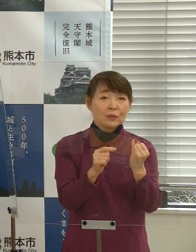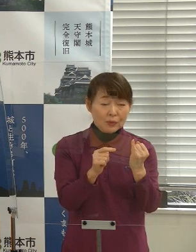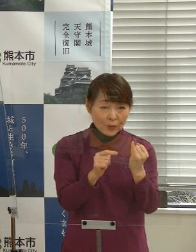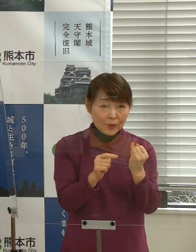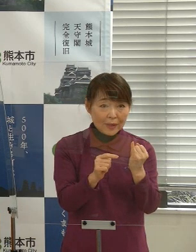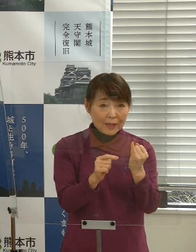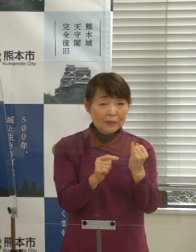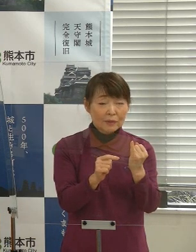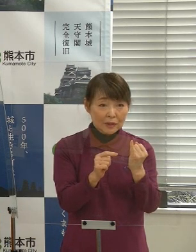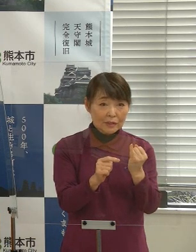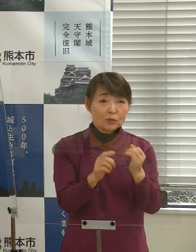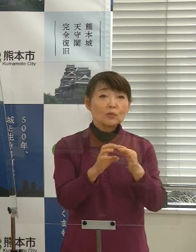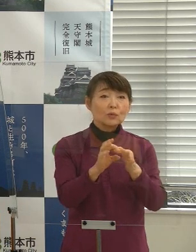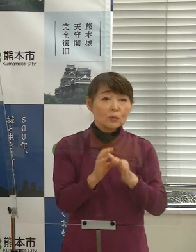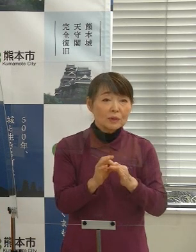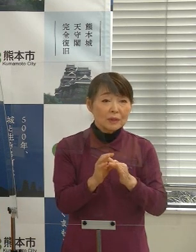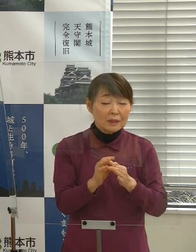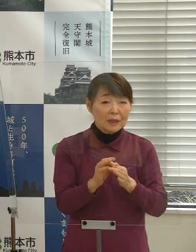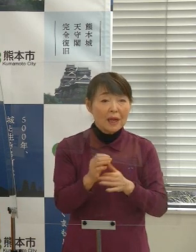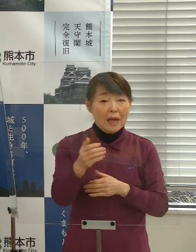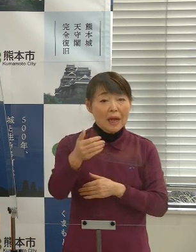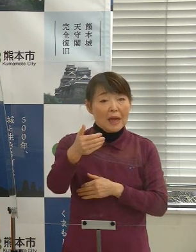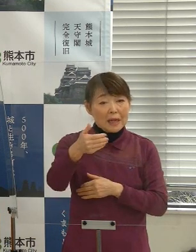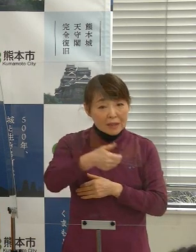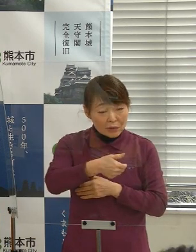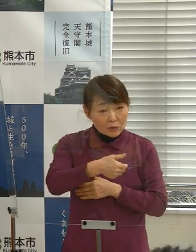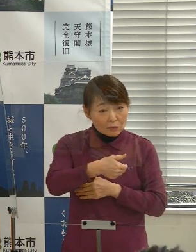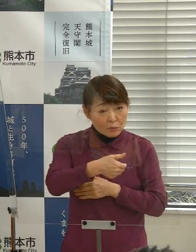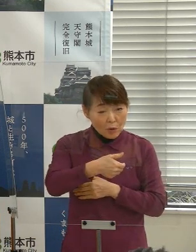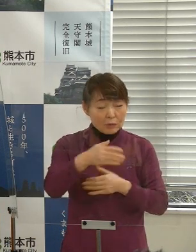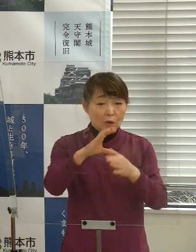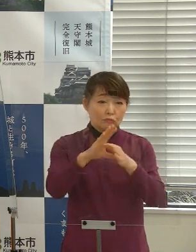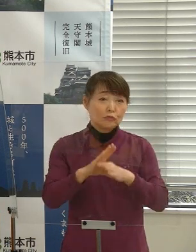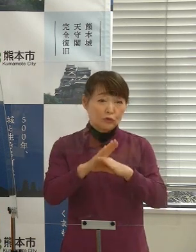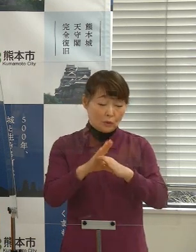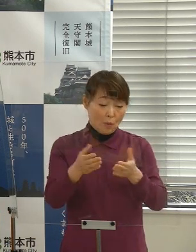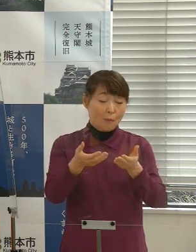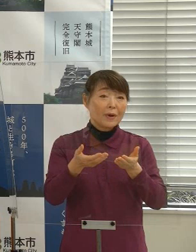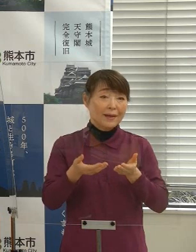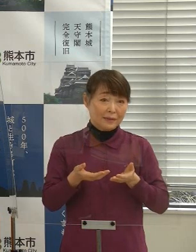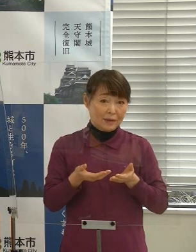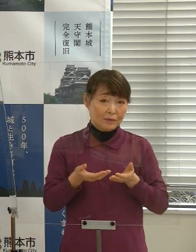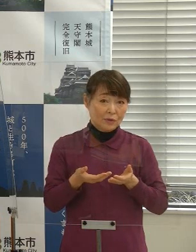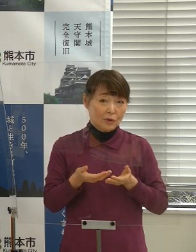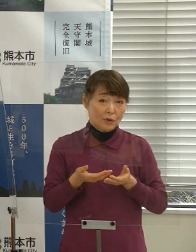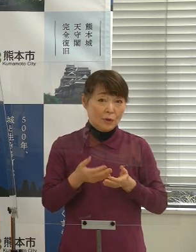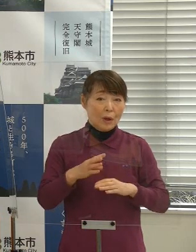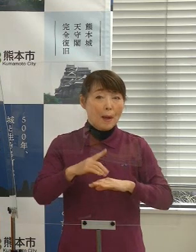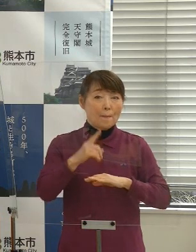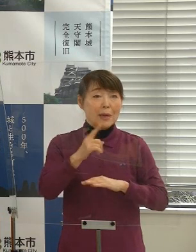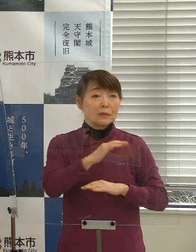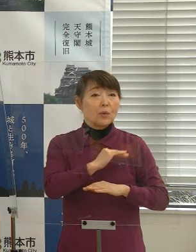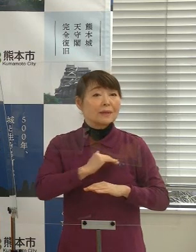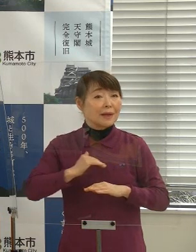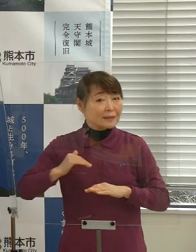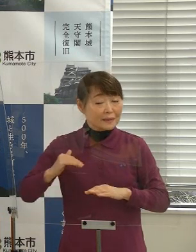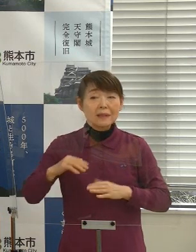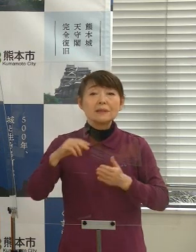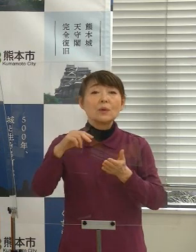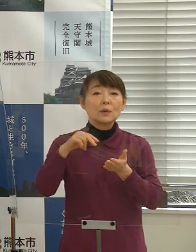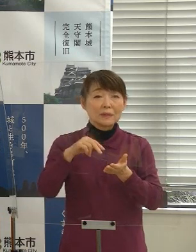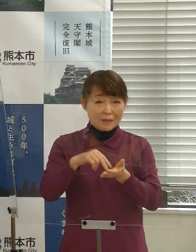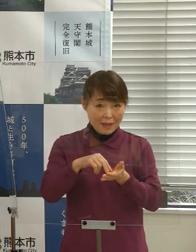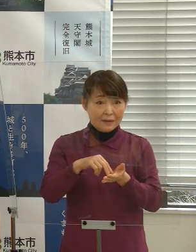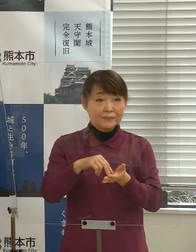質問状も含めてですけれども、今いただいているところです。で、まずはやはり私たちとしてはですね、とにかく、